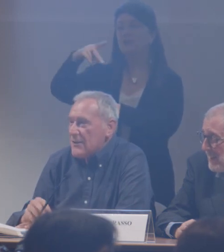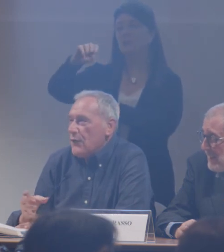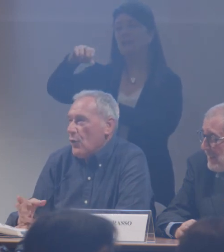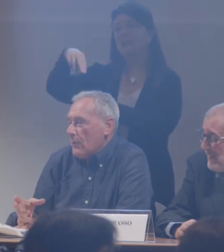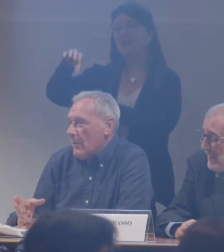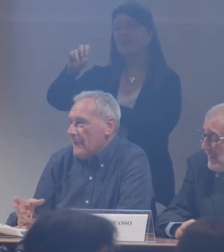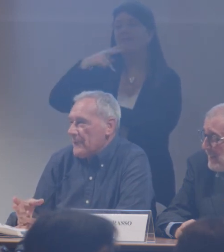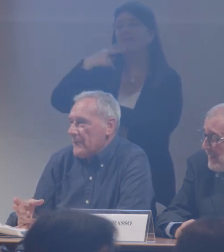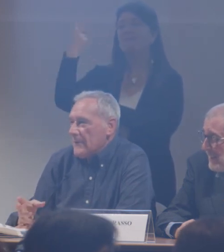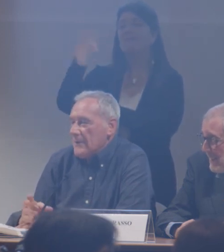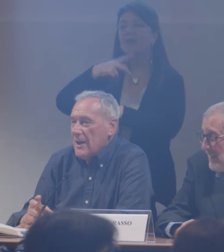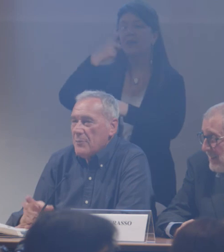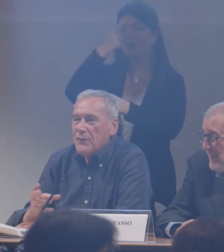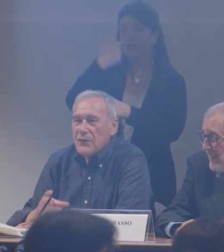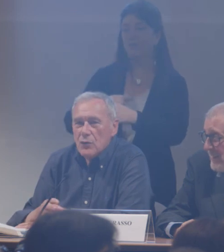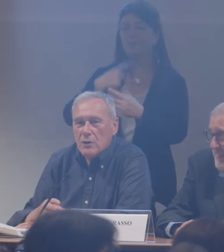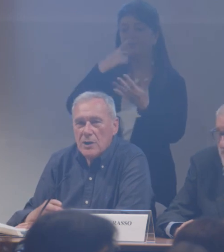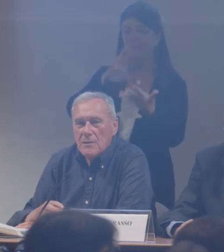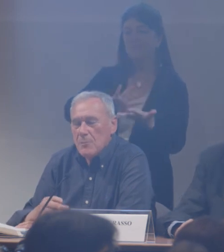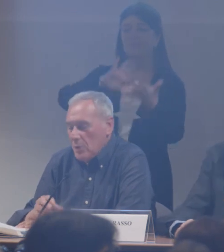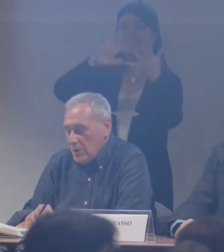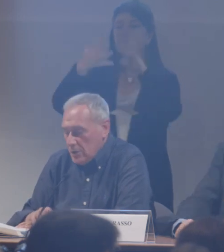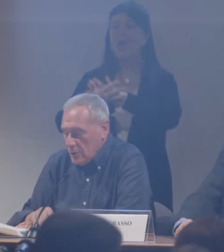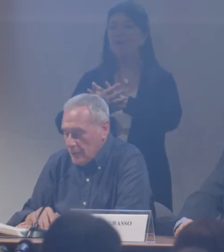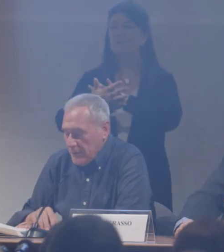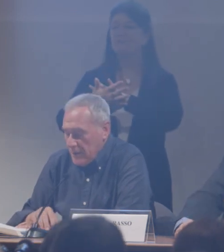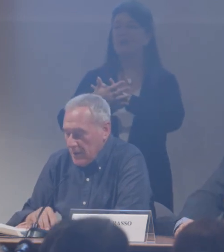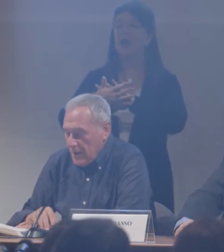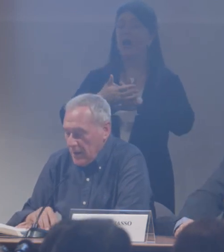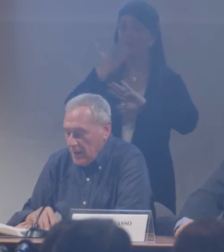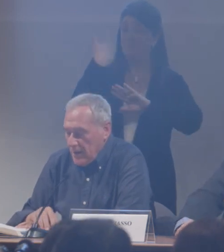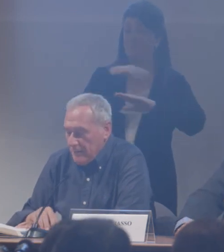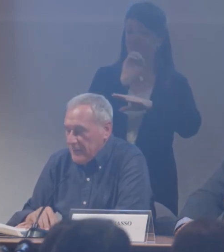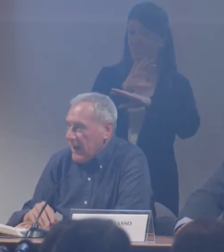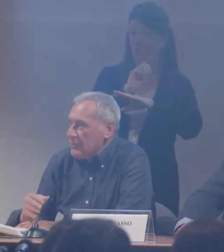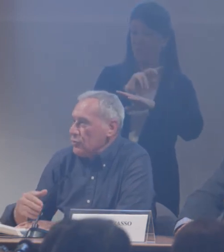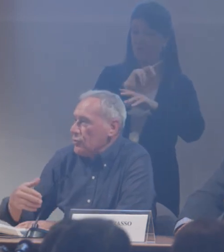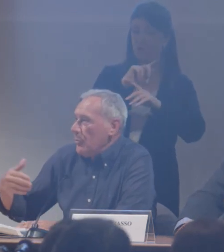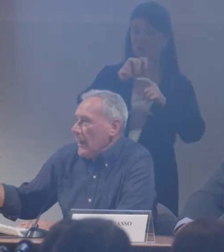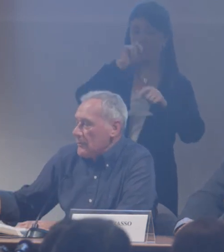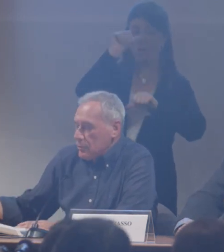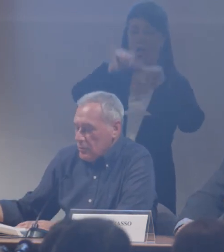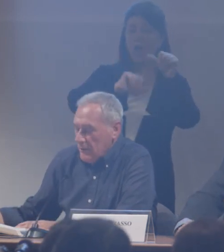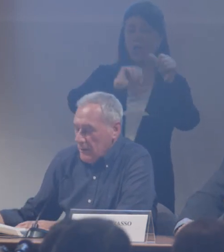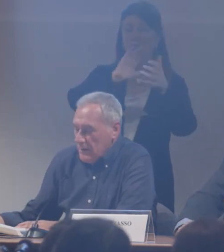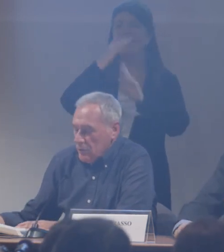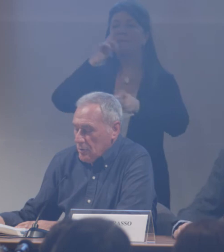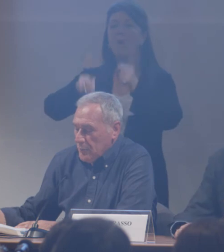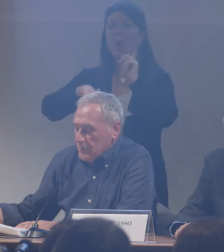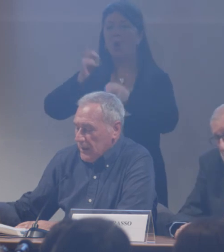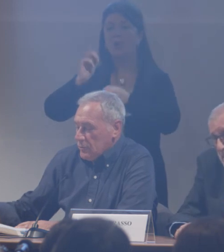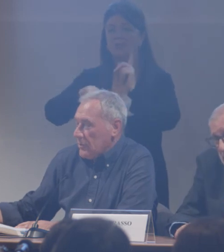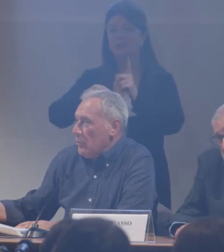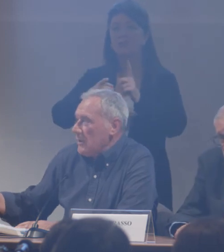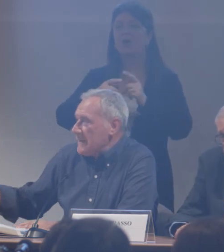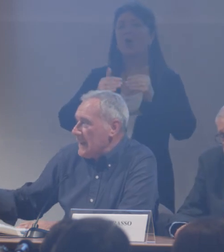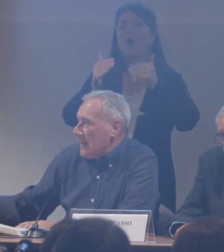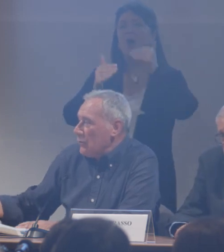si trasforma da professore in politico e atto dopo atto, diventando